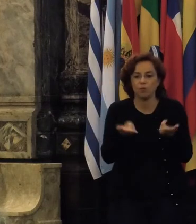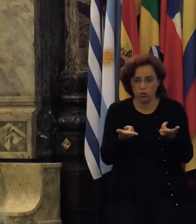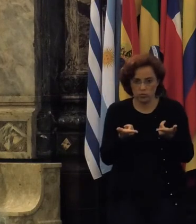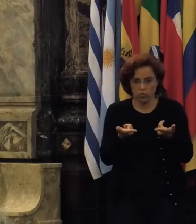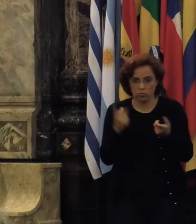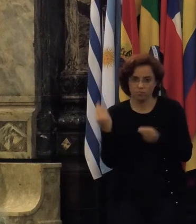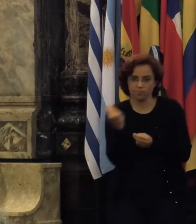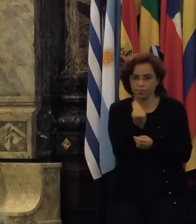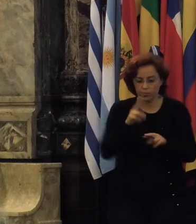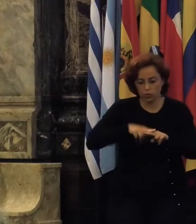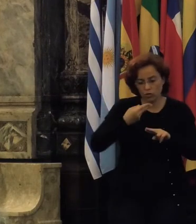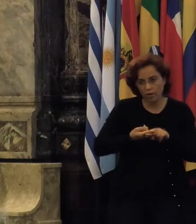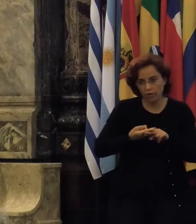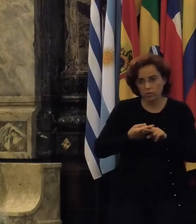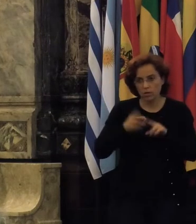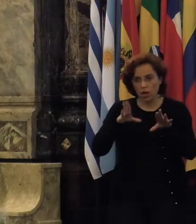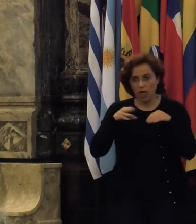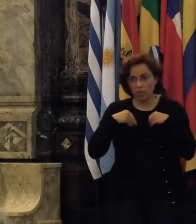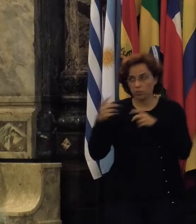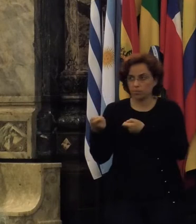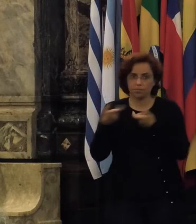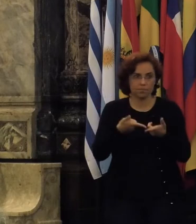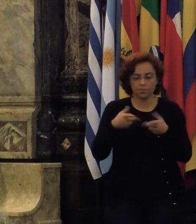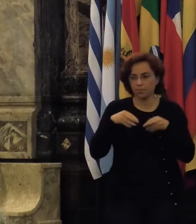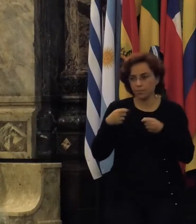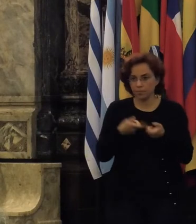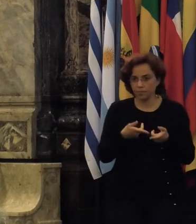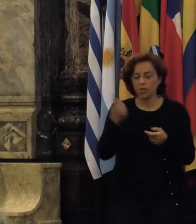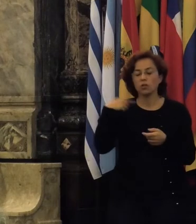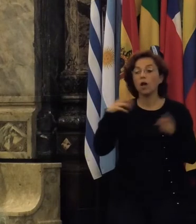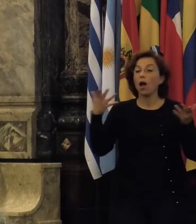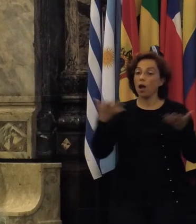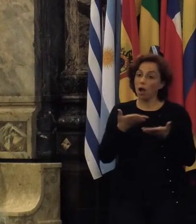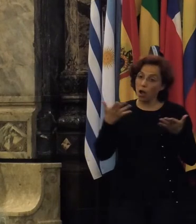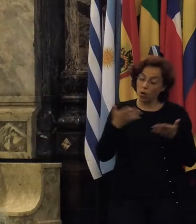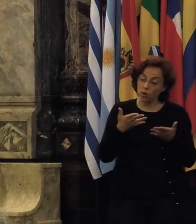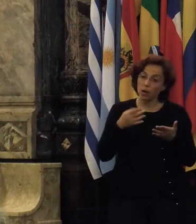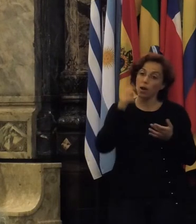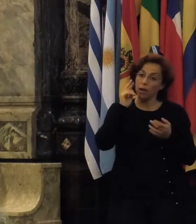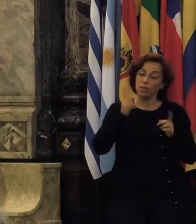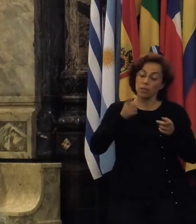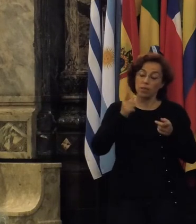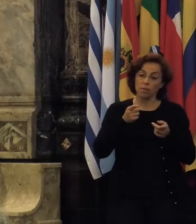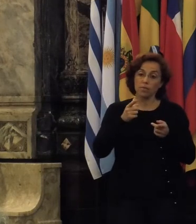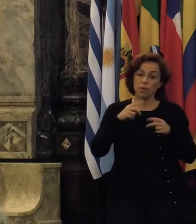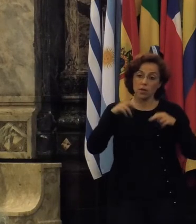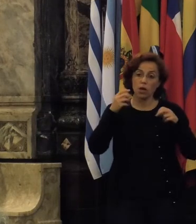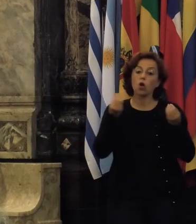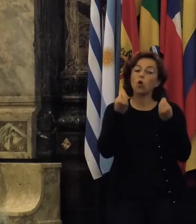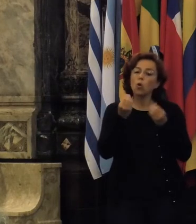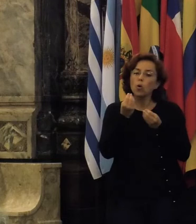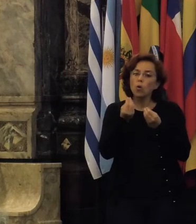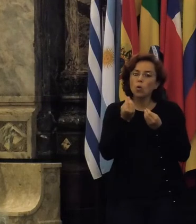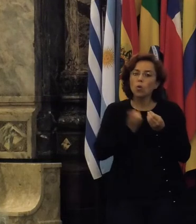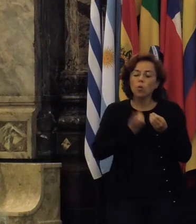en estado de adoptabilidad. Bueno, ahora lo estamos llevando también a cómo se pueden